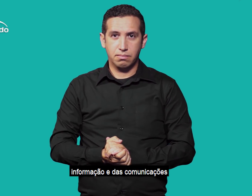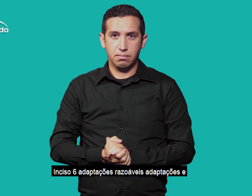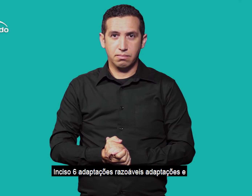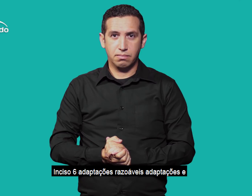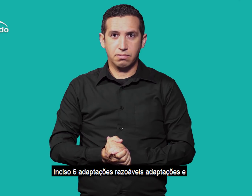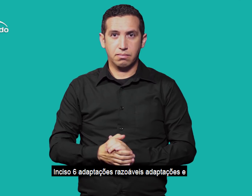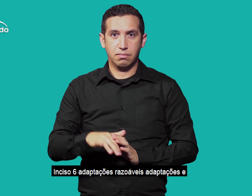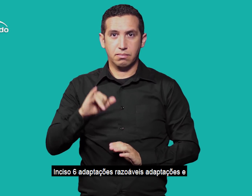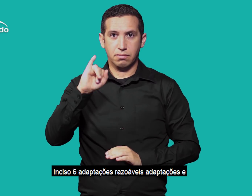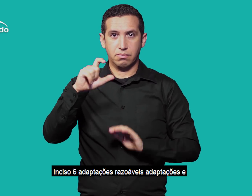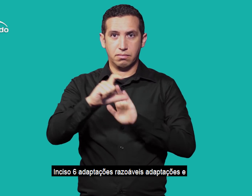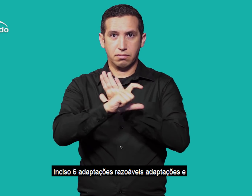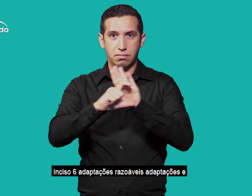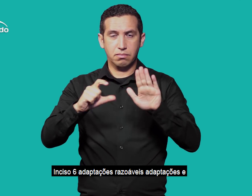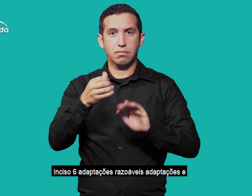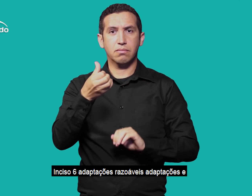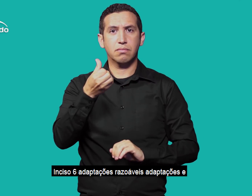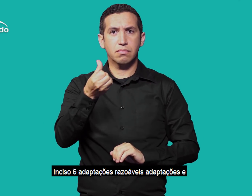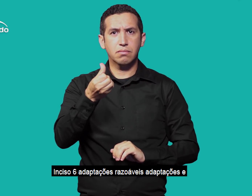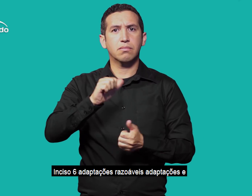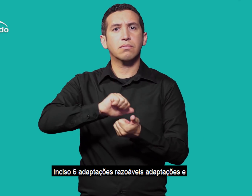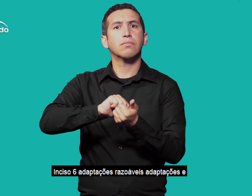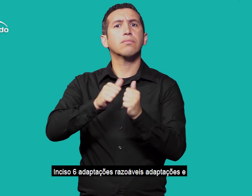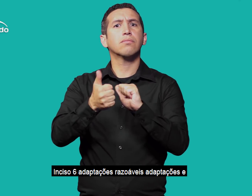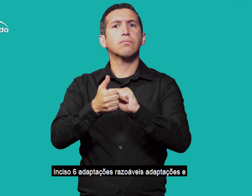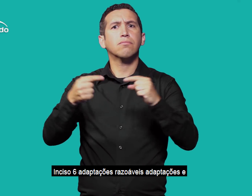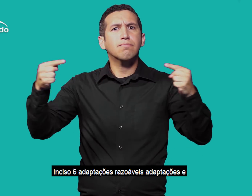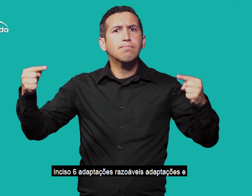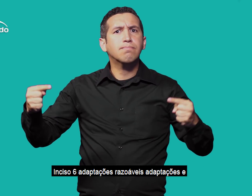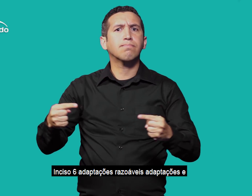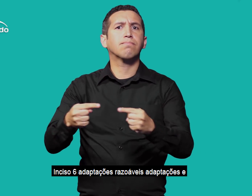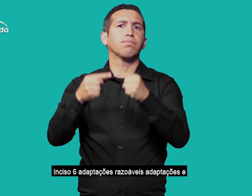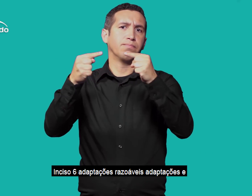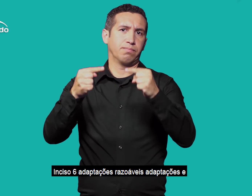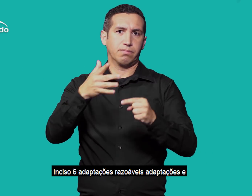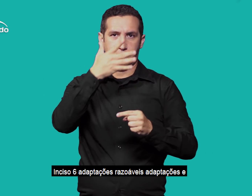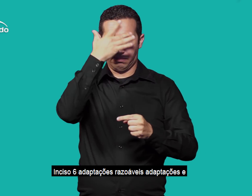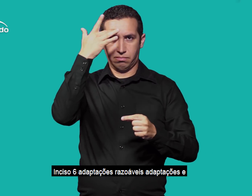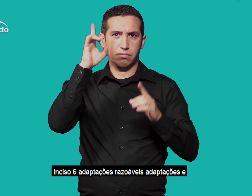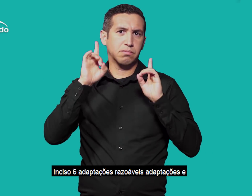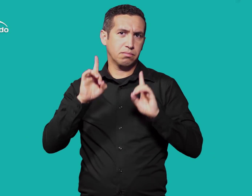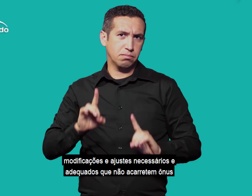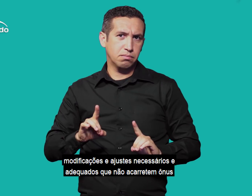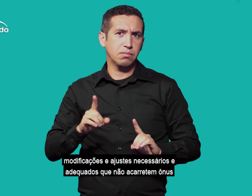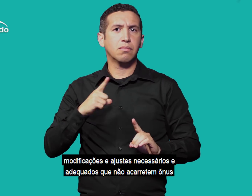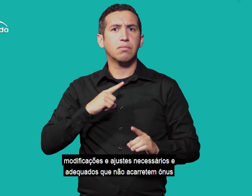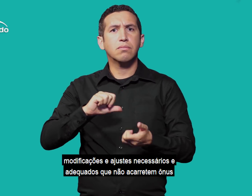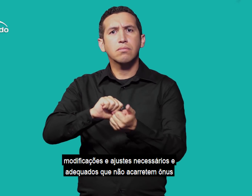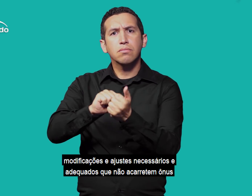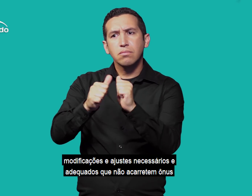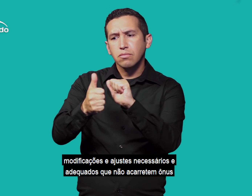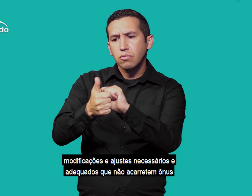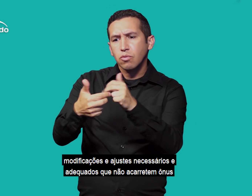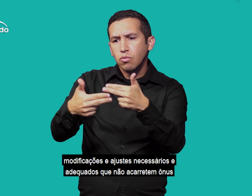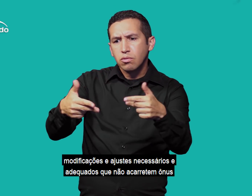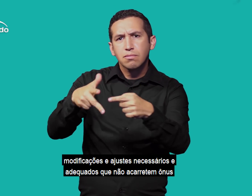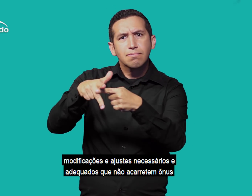inciso 6 adaptações razoáveis adaptações e modificações e ajustes necessários